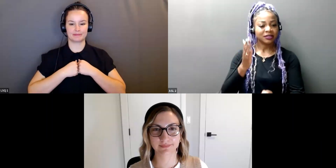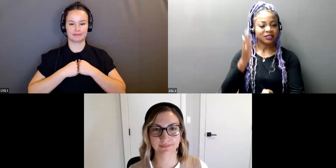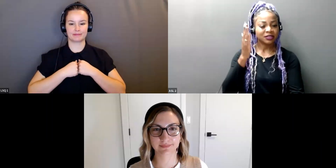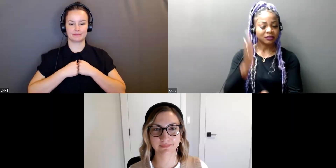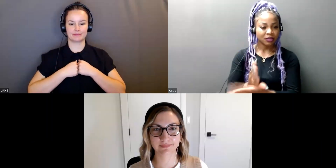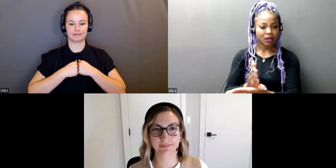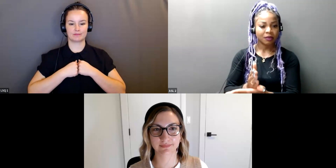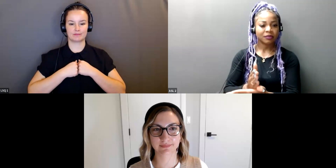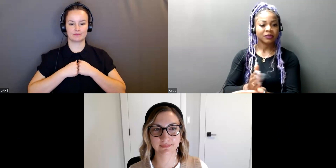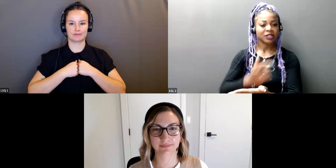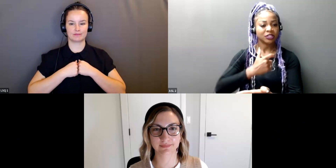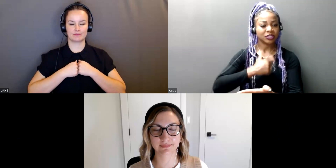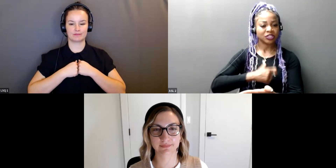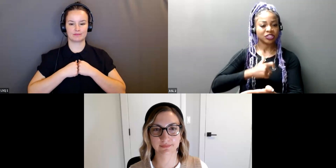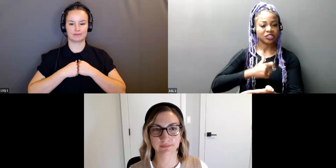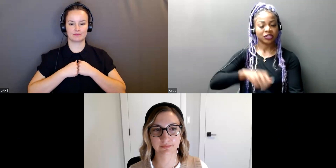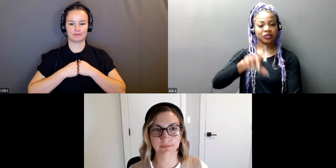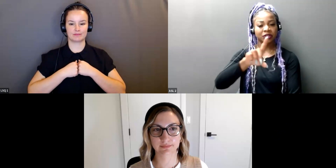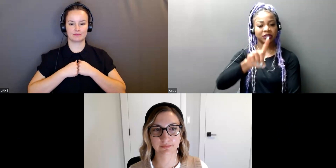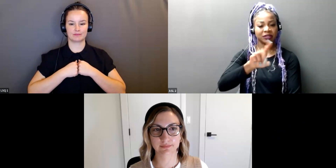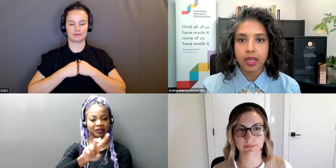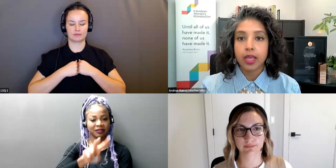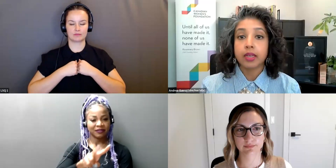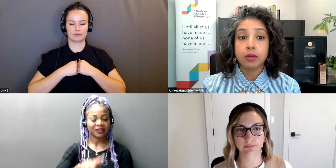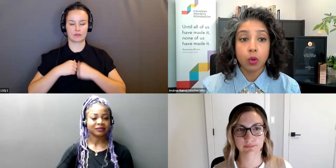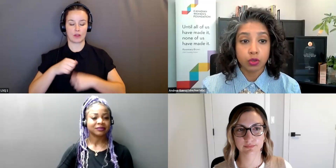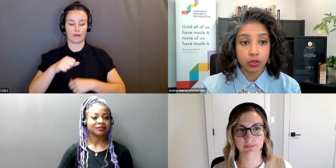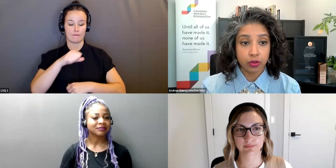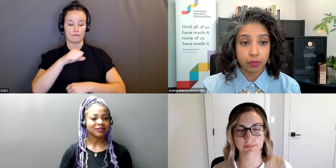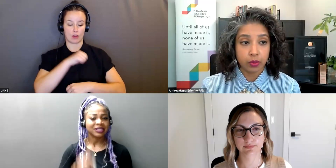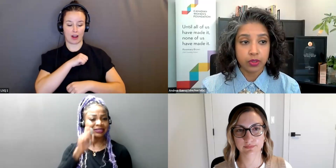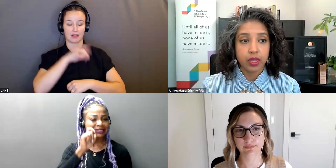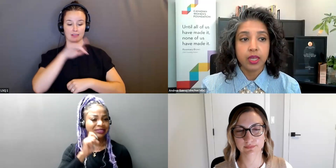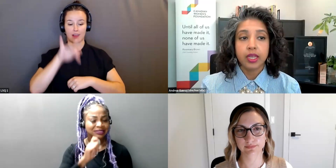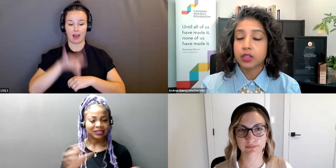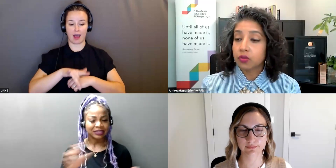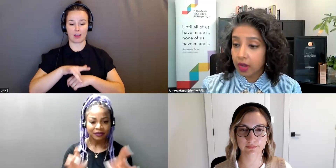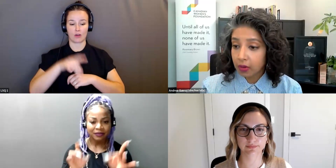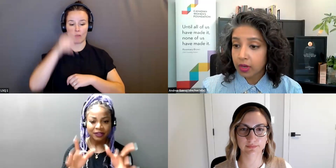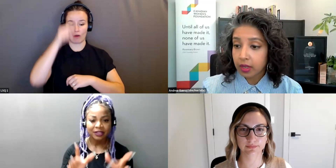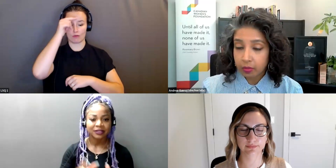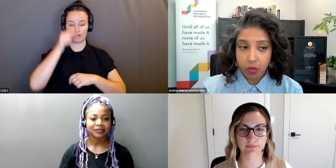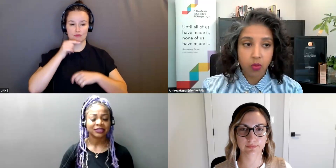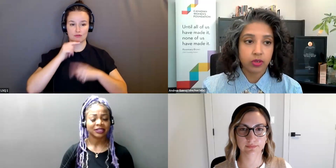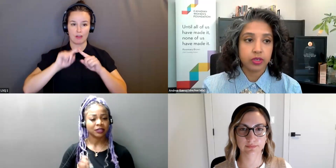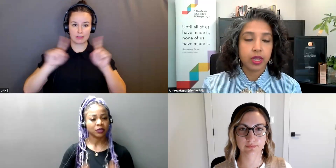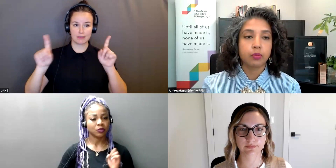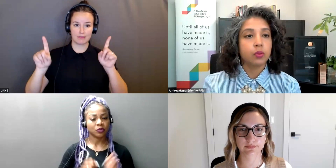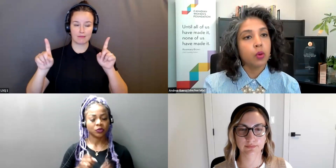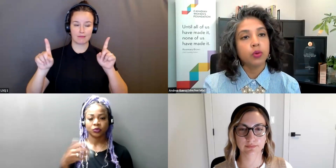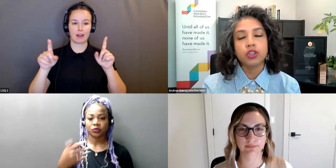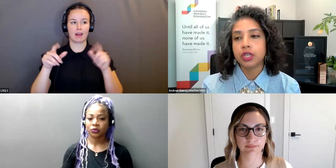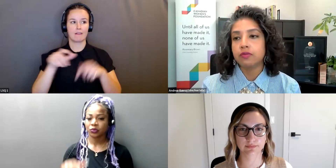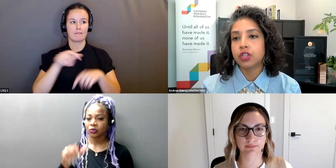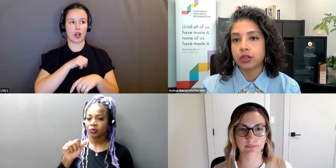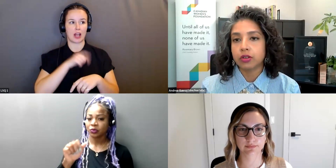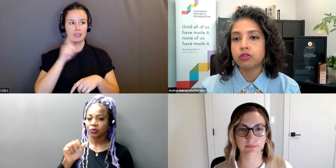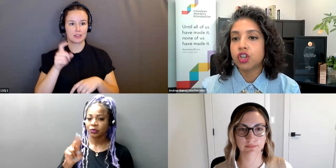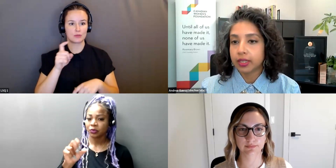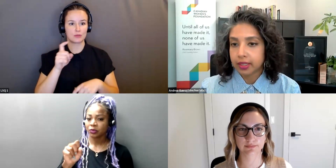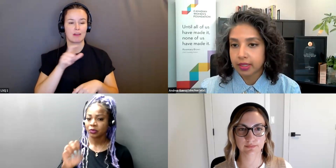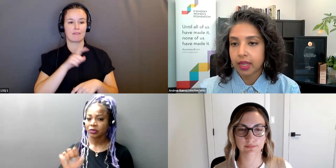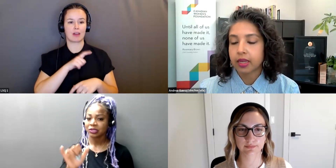Je sais que pour mettre fin à la violence fondée sur le genre, comme la violence entre partenaires intimes, la violence sexuelle et la